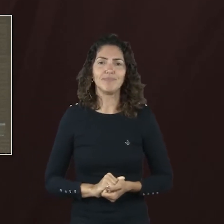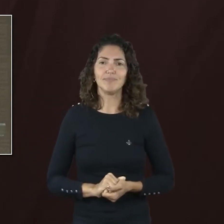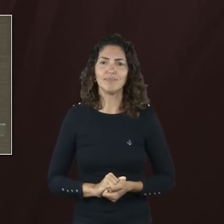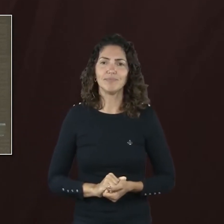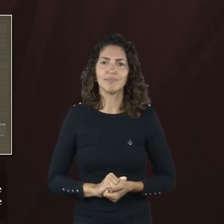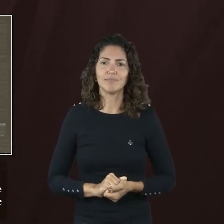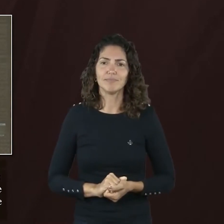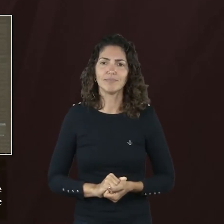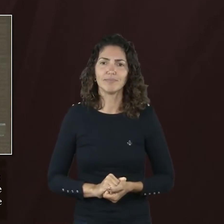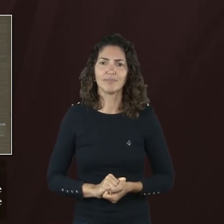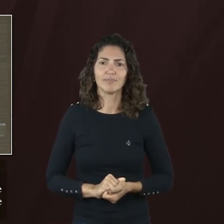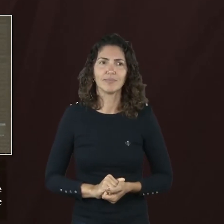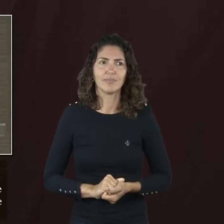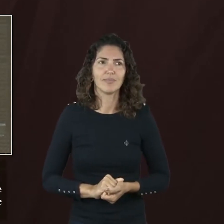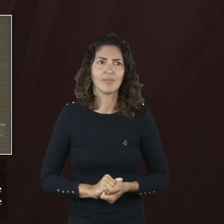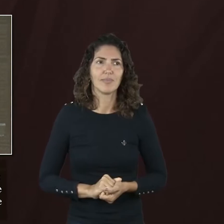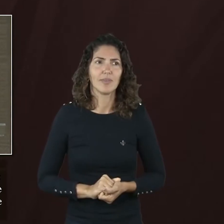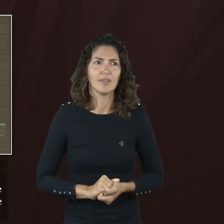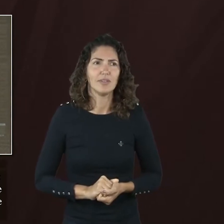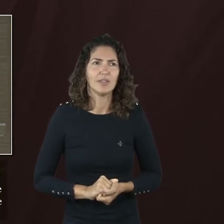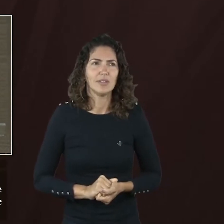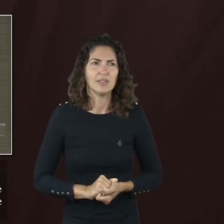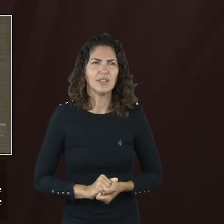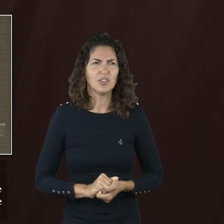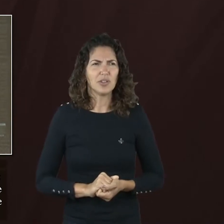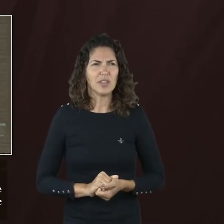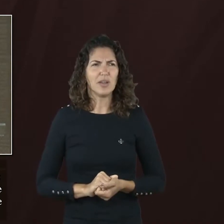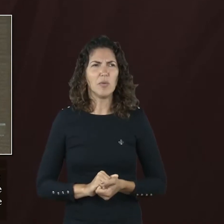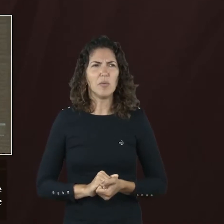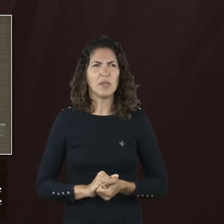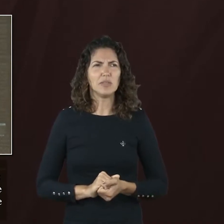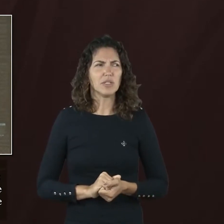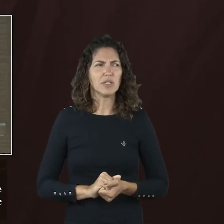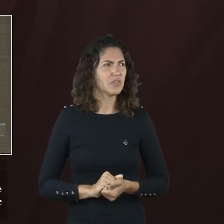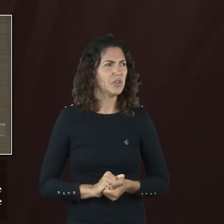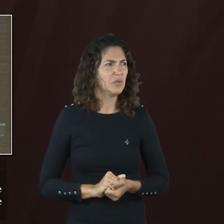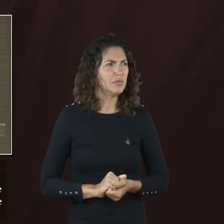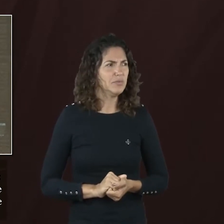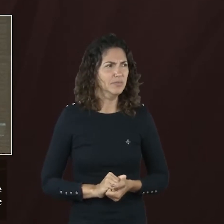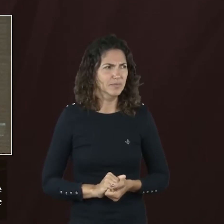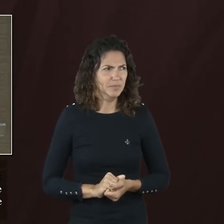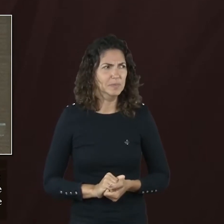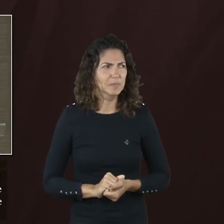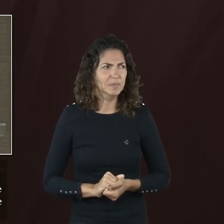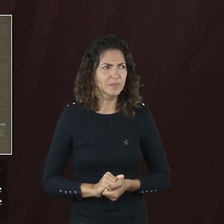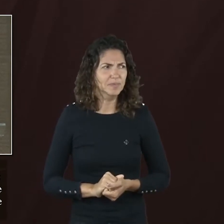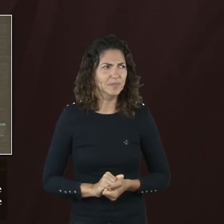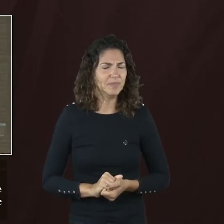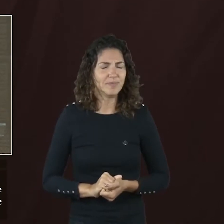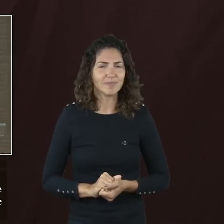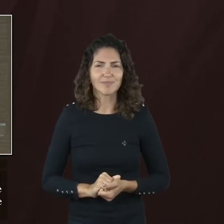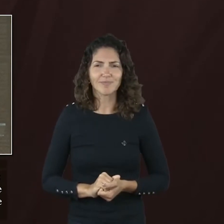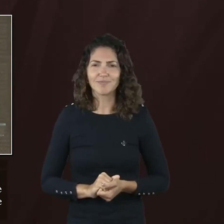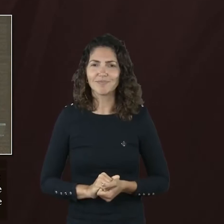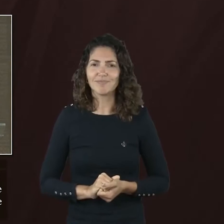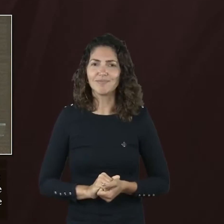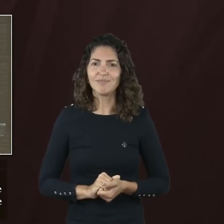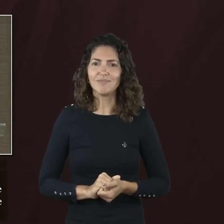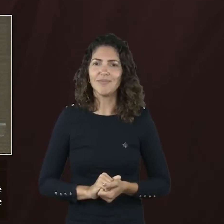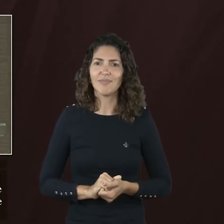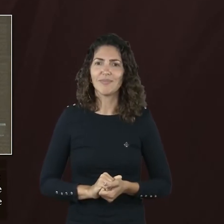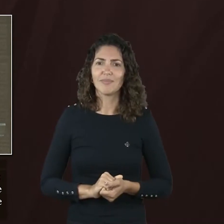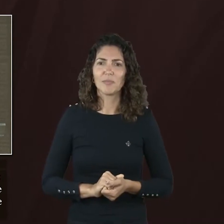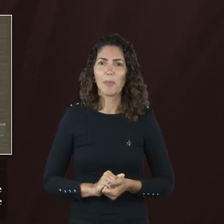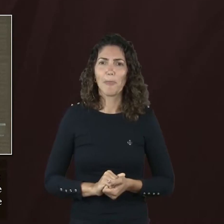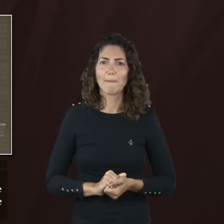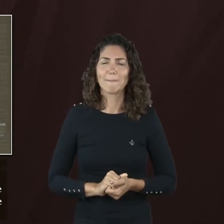na igreja de Antioquia profetas e mestres: Barnabé, número 1, Simeão, por sobrenome Níger,